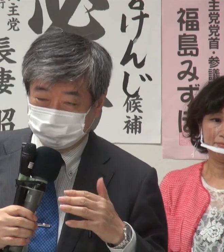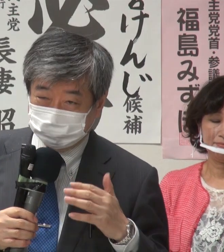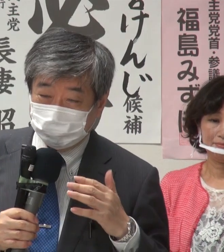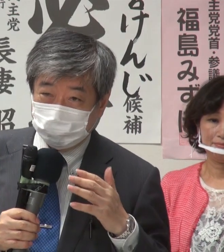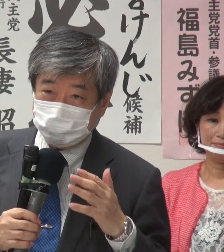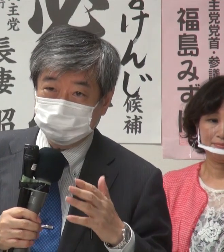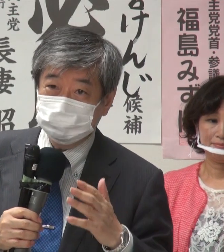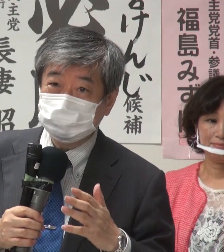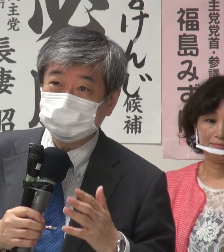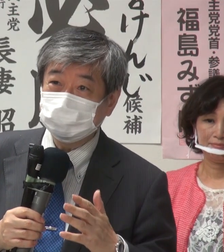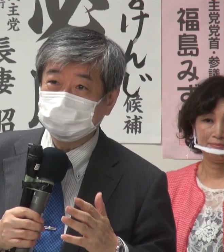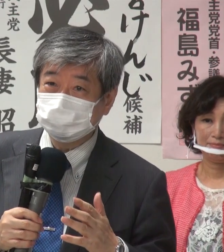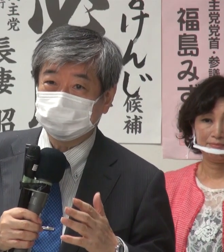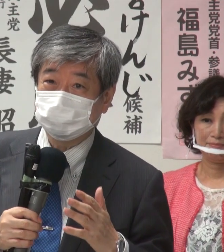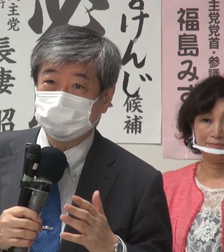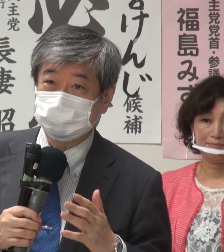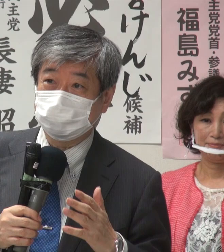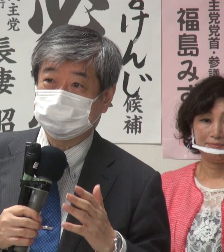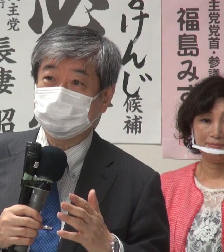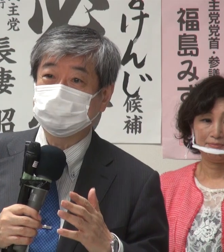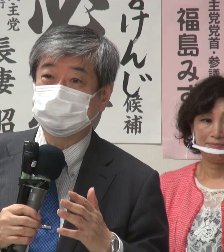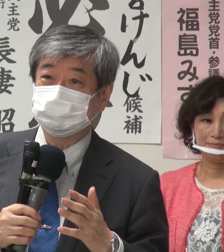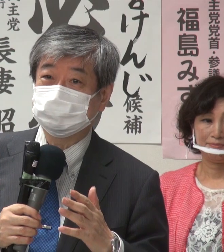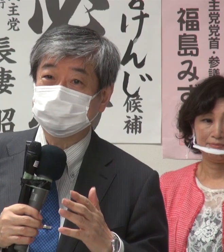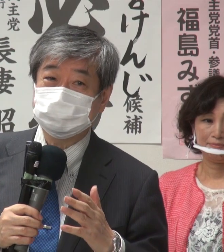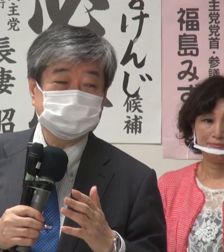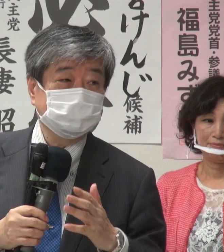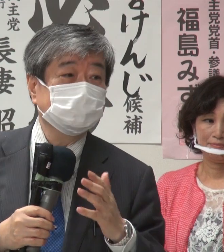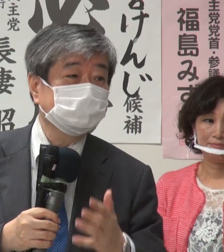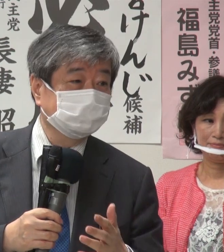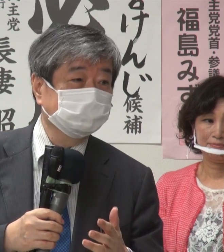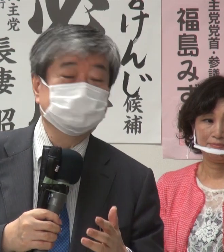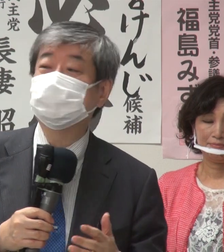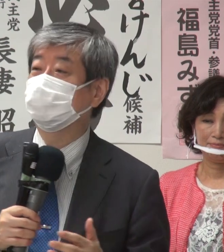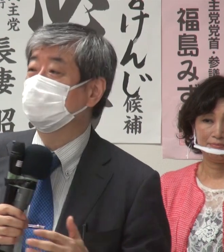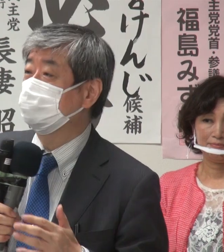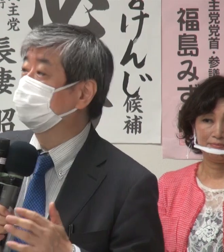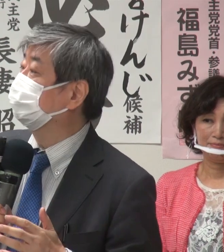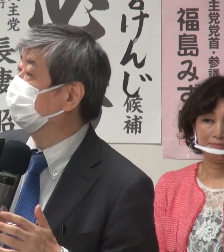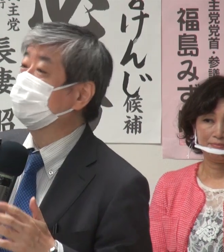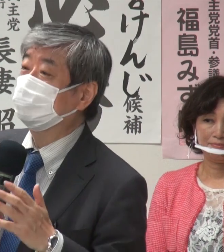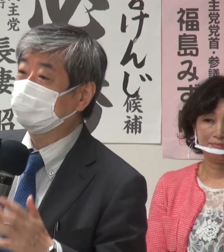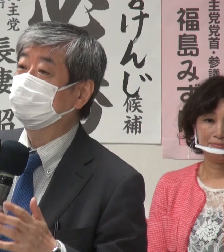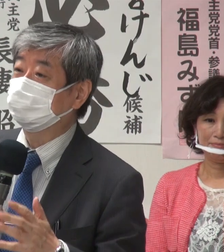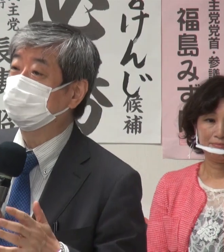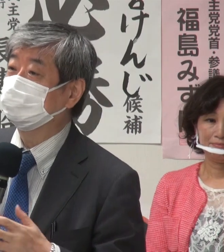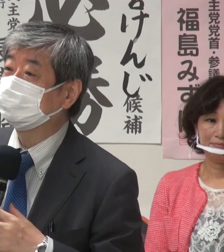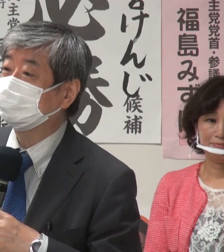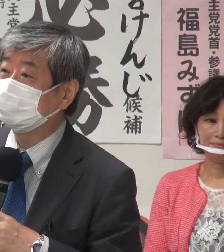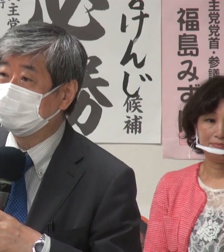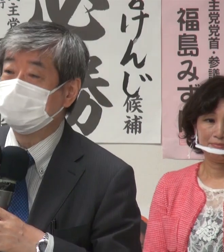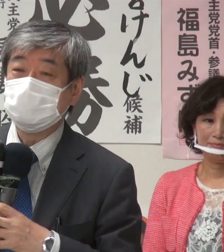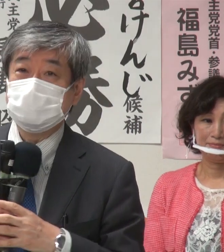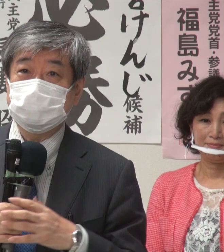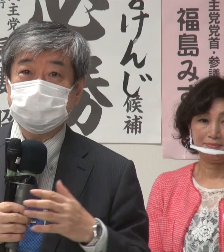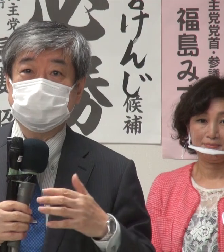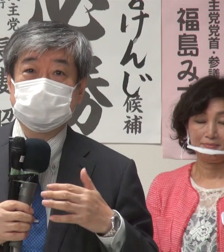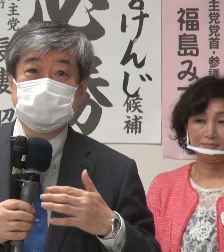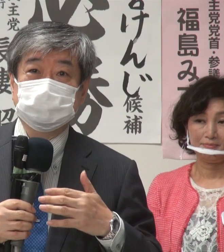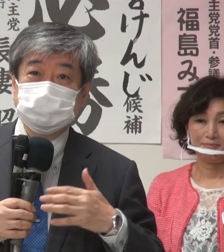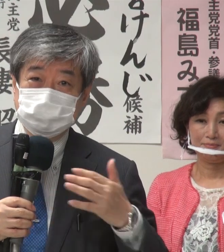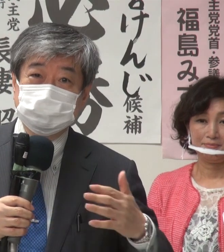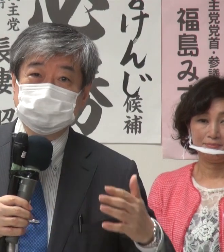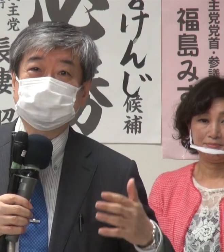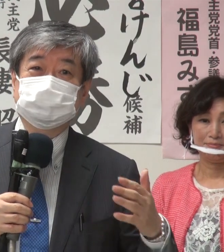の15兆円の財源を任せられるのは宇都宮さんしかいないんだっていうふうに言われた場面があったと思うんですけれども、やっぱ